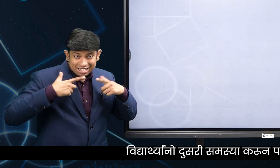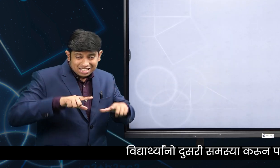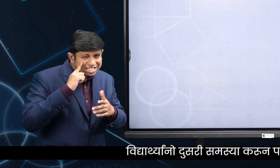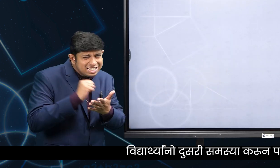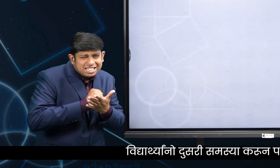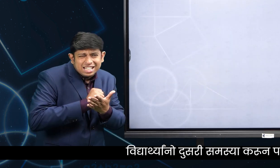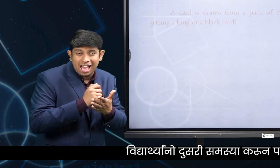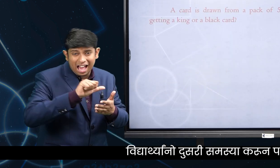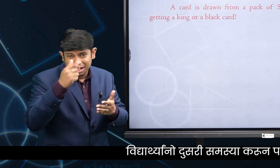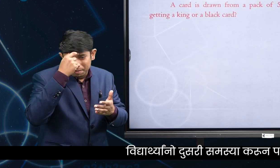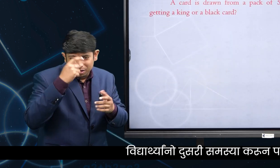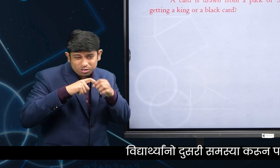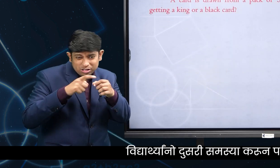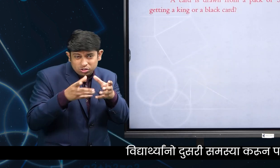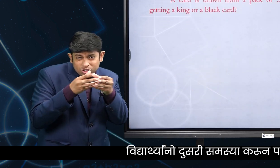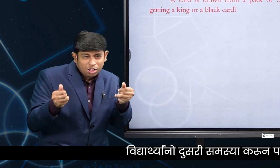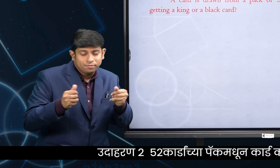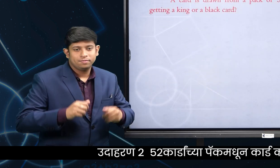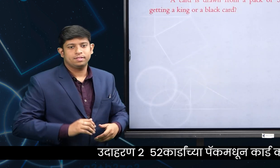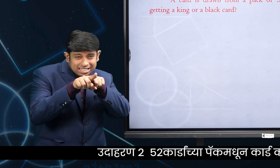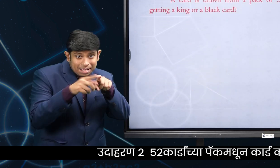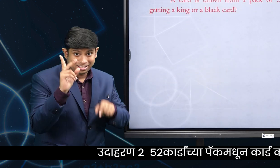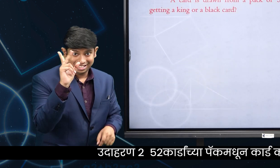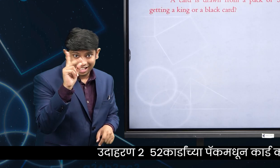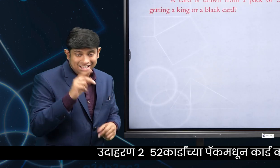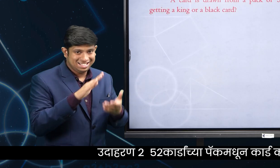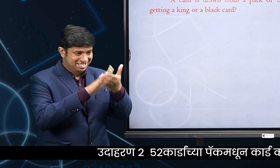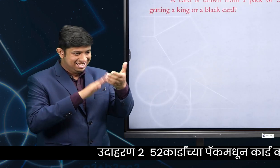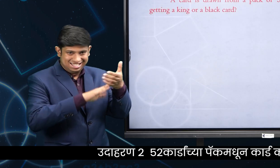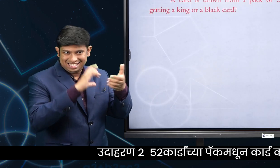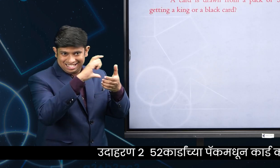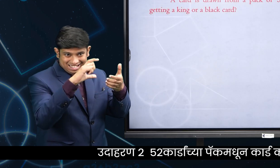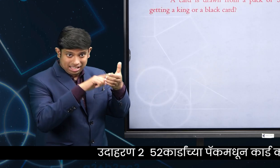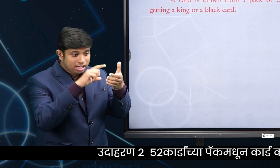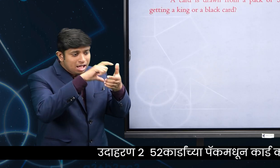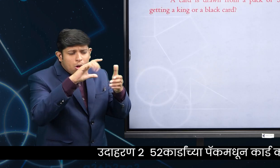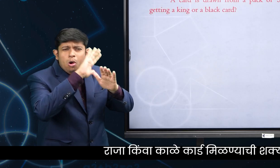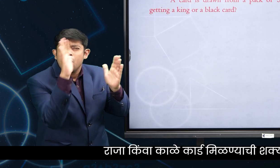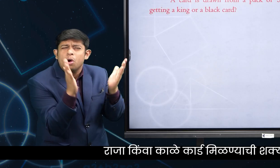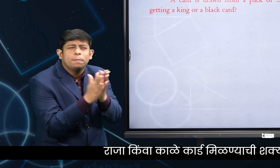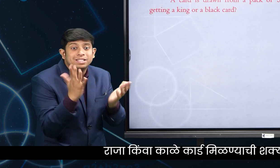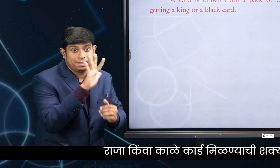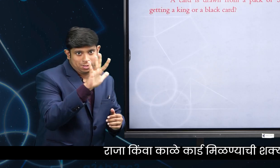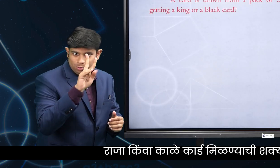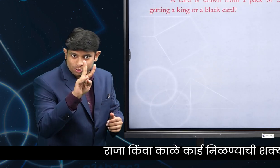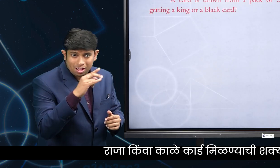विद्यार्थ्यांनो, दुसरी समस्या करून पाहूया. उदाहरण 2. 52 कार्डांच्या पॅकमधून कार्ड काढले जाते. राजा किंवा काळे कार्ड